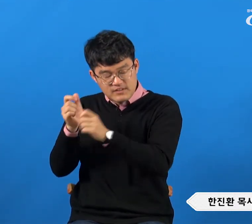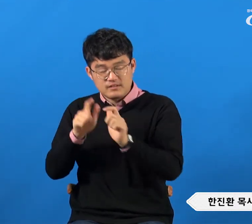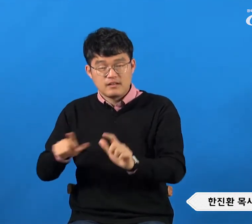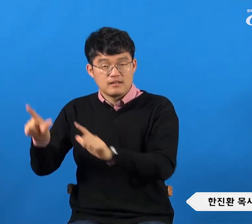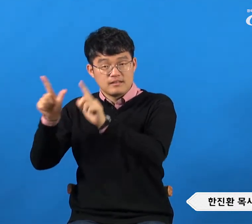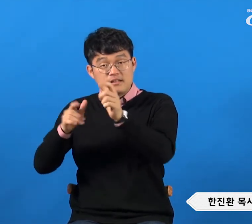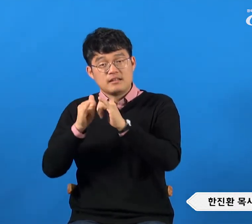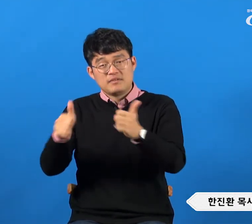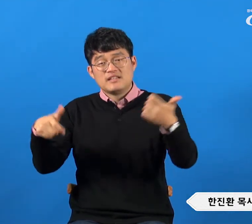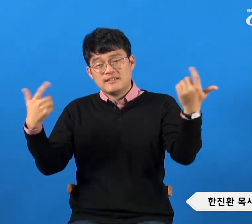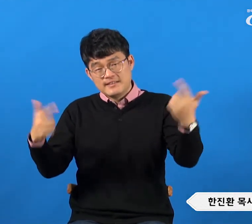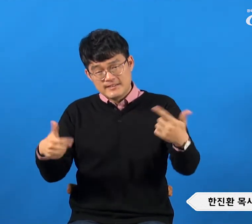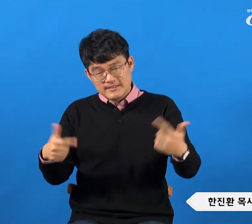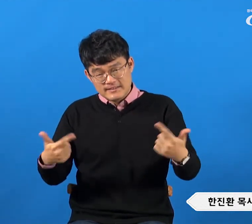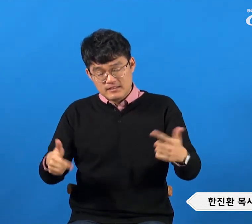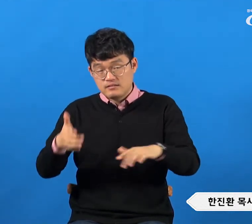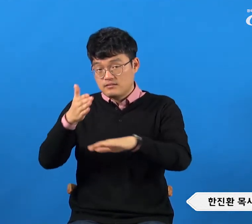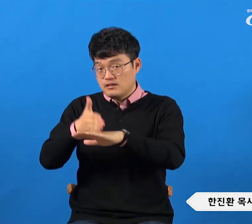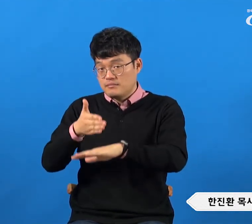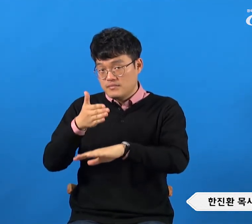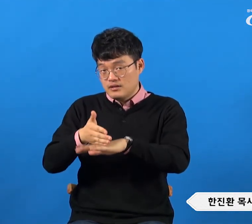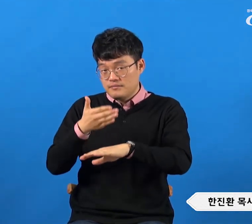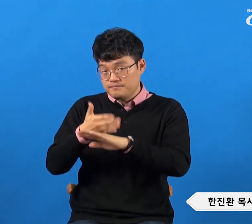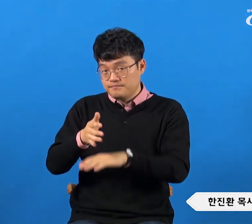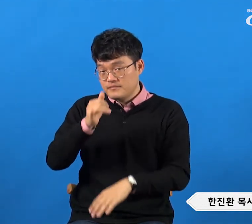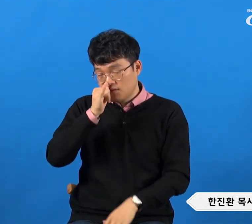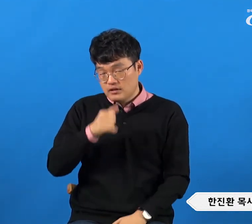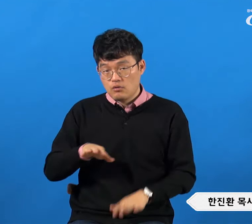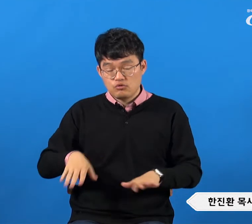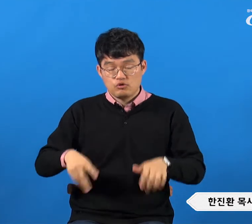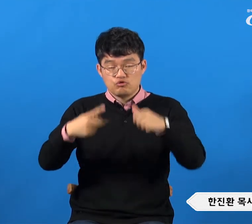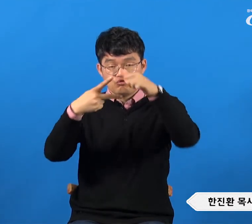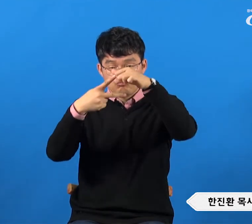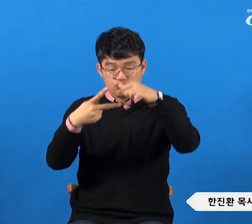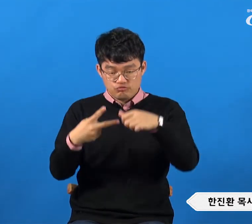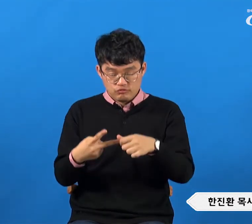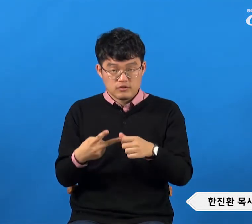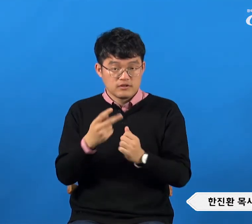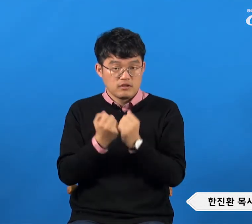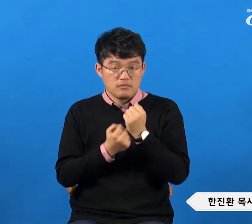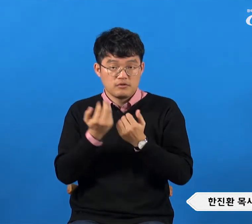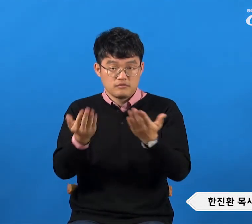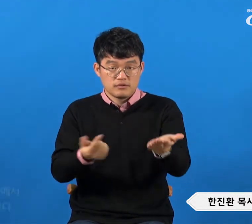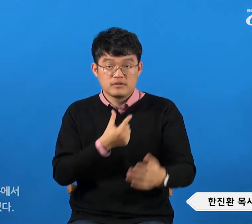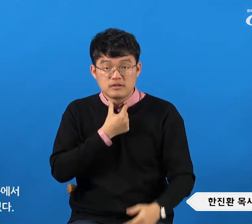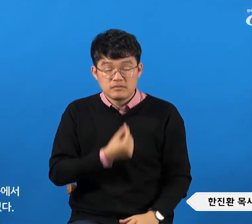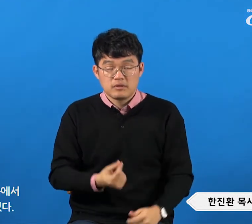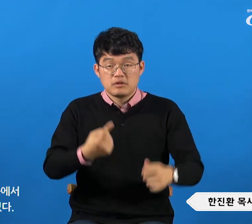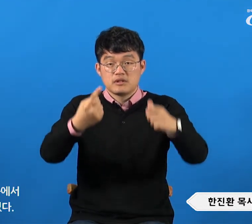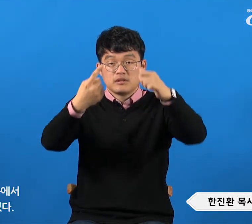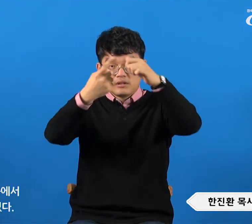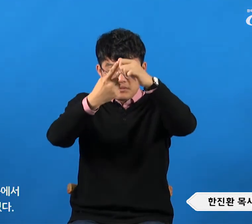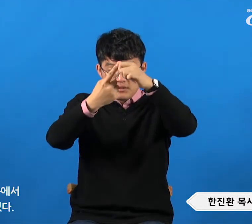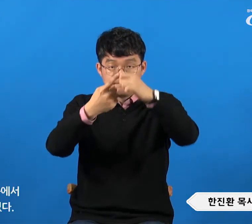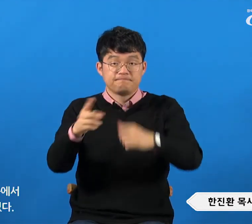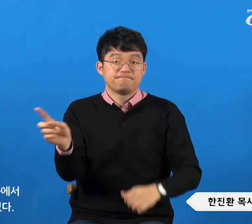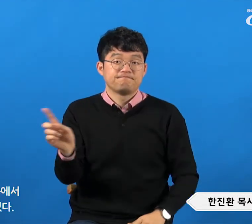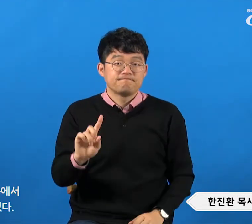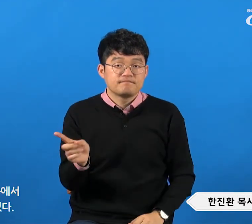늘 감사할 수 있다. 오늘은 두 가지 면에서 말씀을 드리려고 합니다.